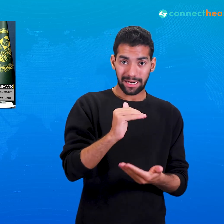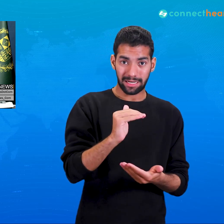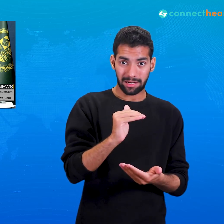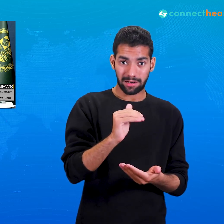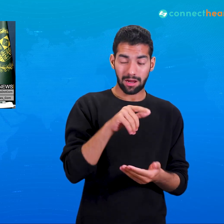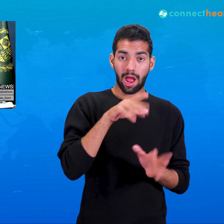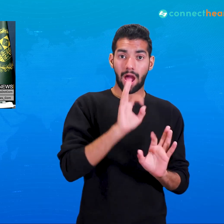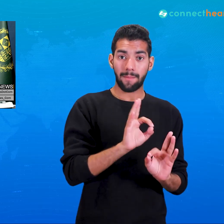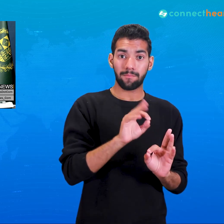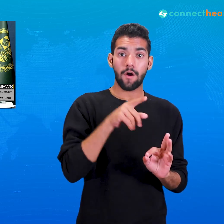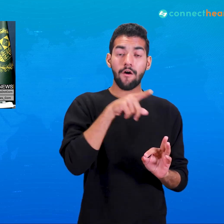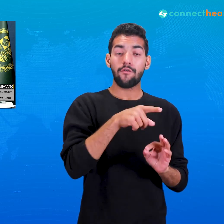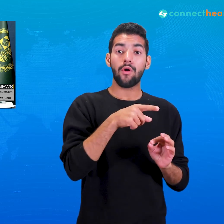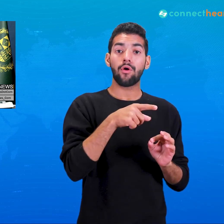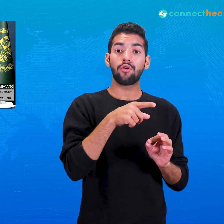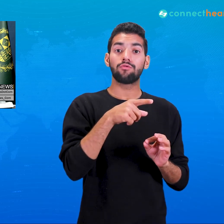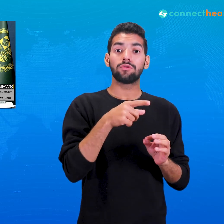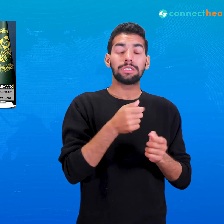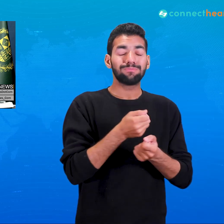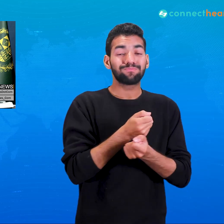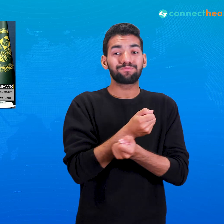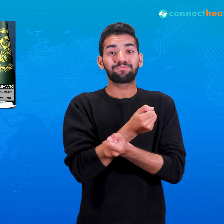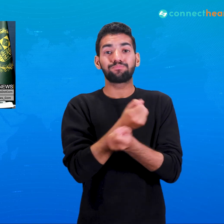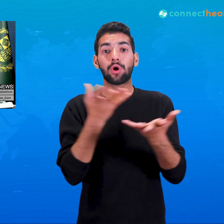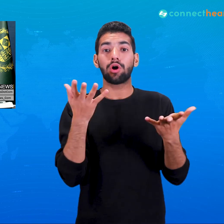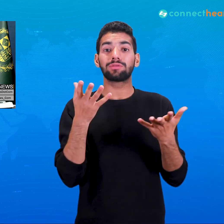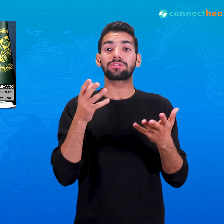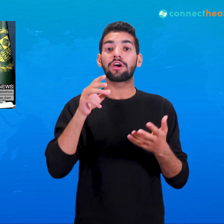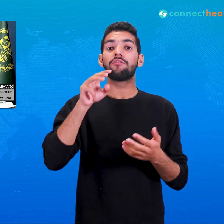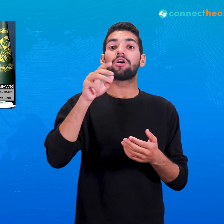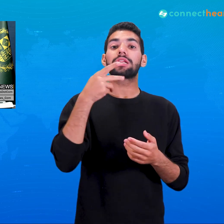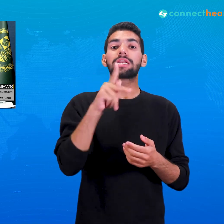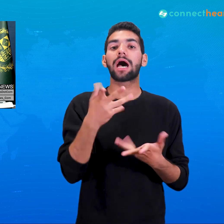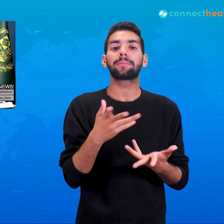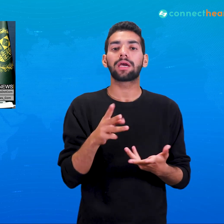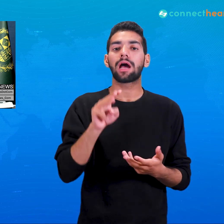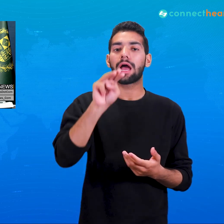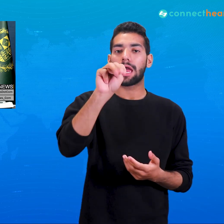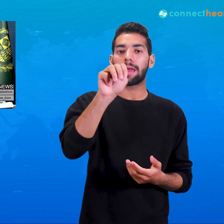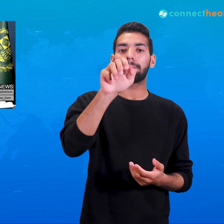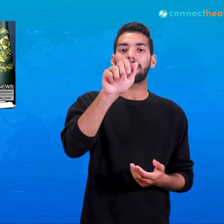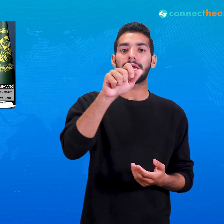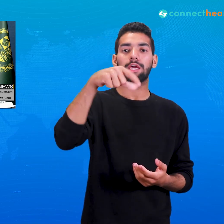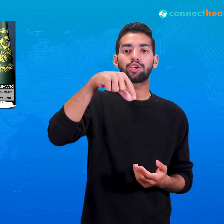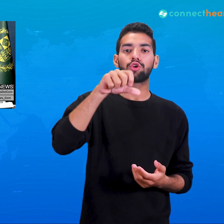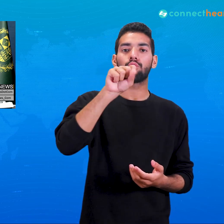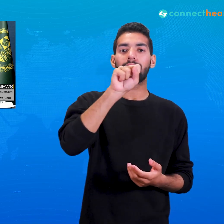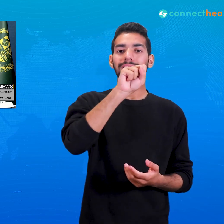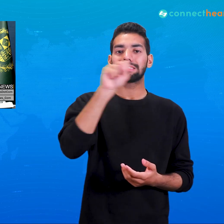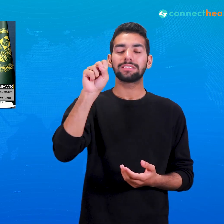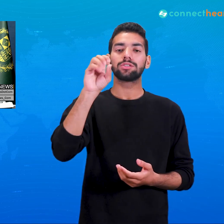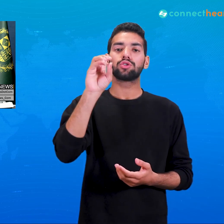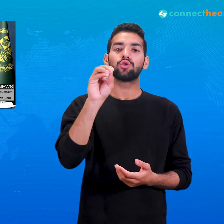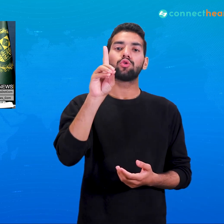کا رمضان شوگر مل ہے, ایک نام اس کا کیا نام تھا اس کا؟ مقصود